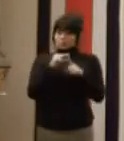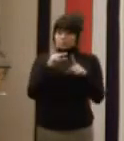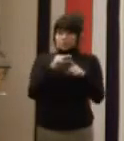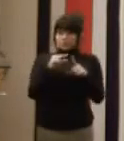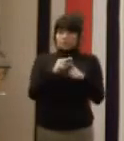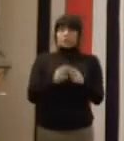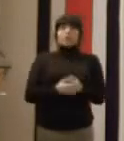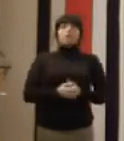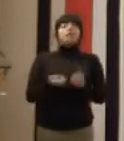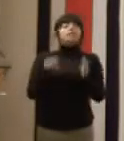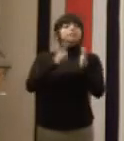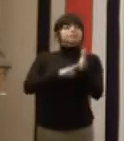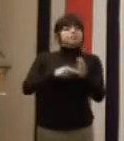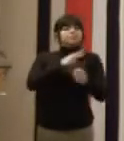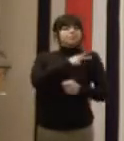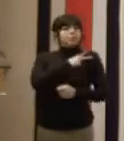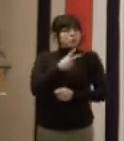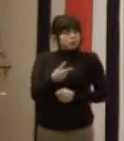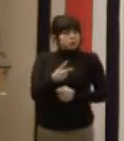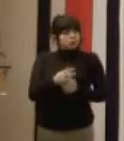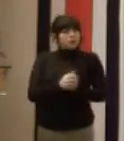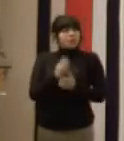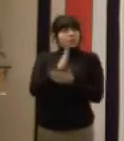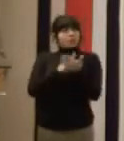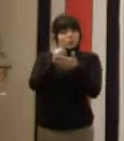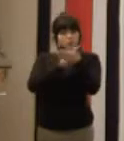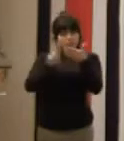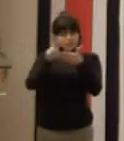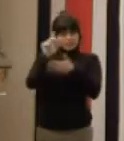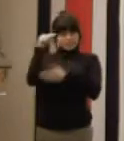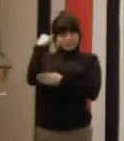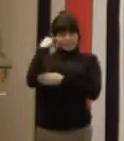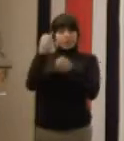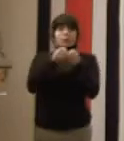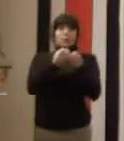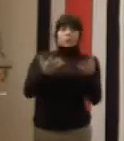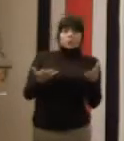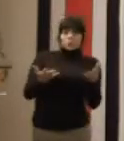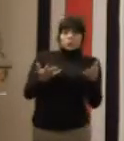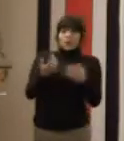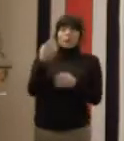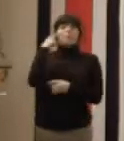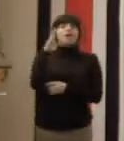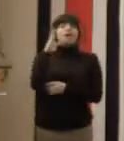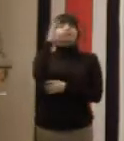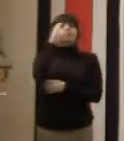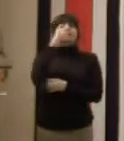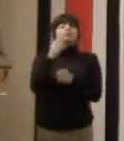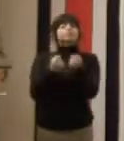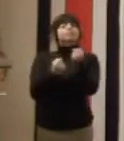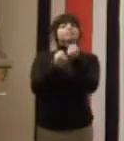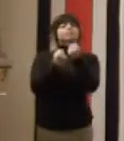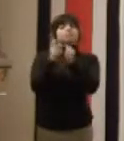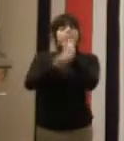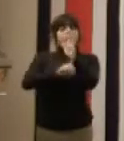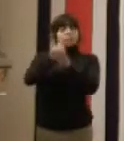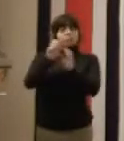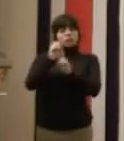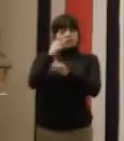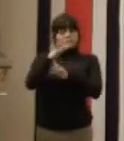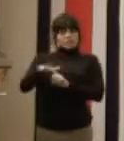palabras reitero la voluntad de las universidades estatales públicas por contribuir con el desarrollo de la